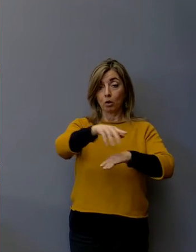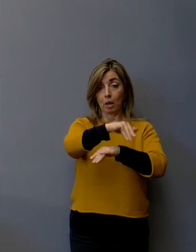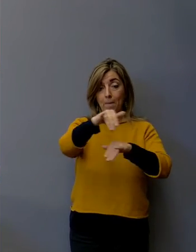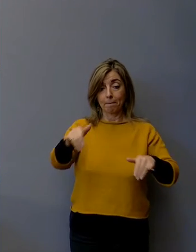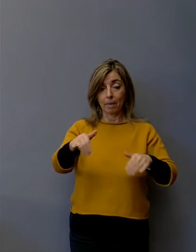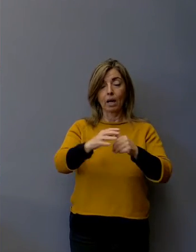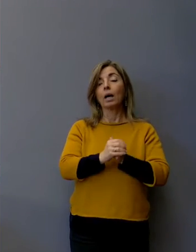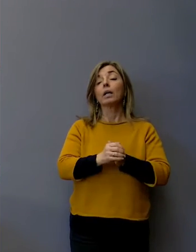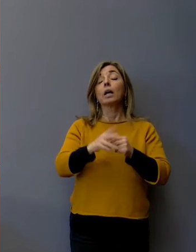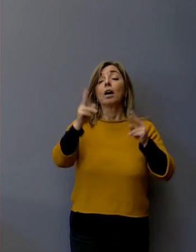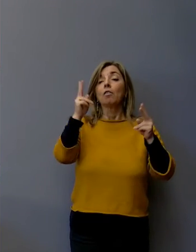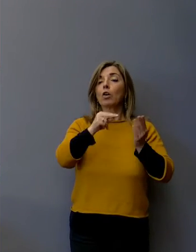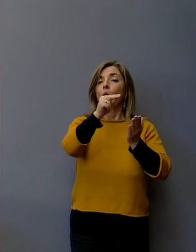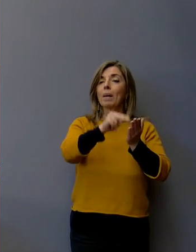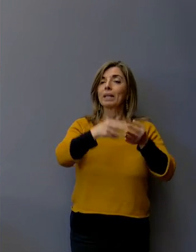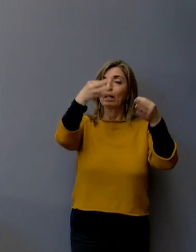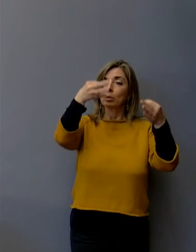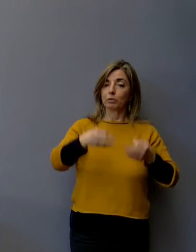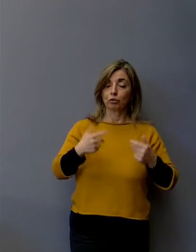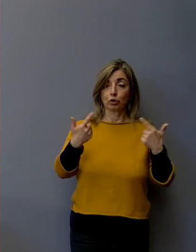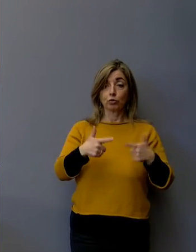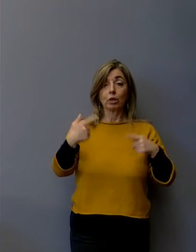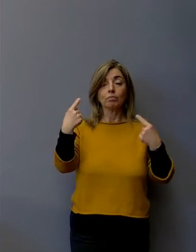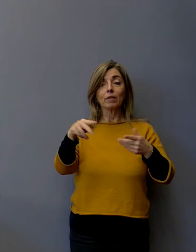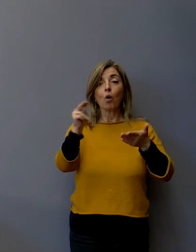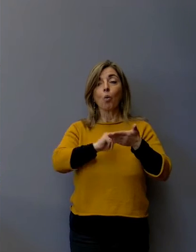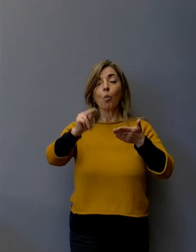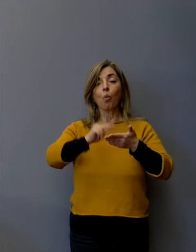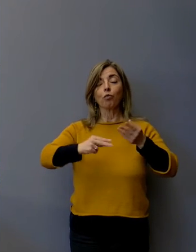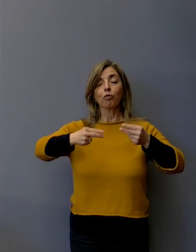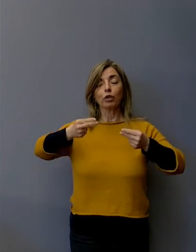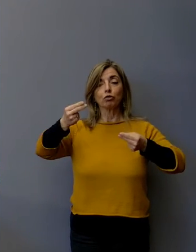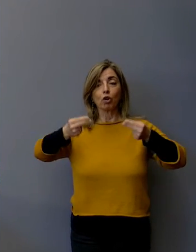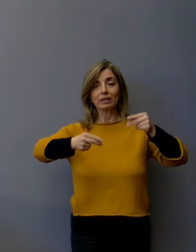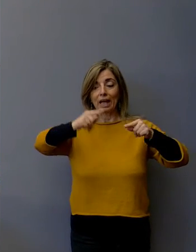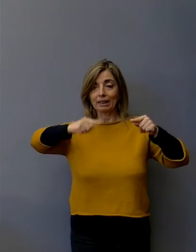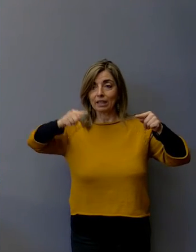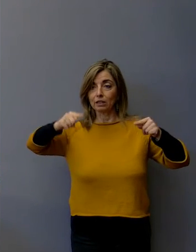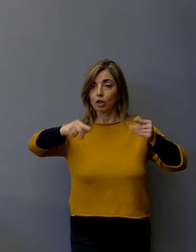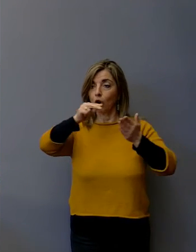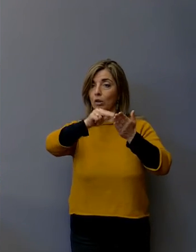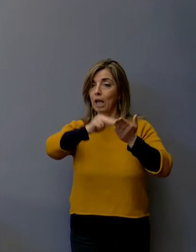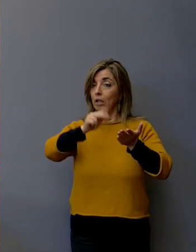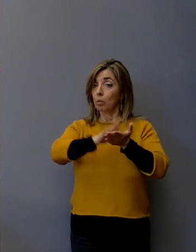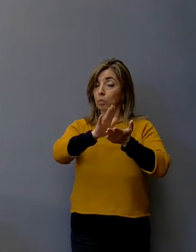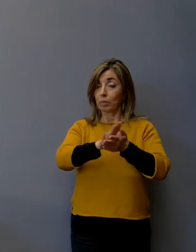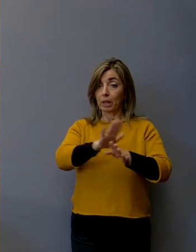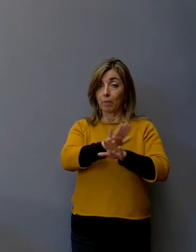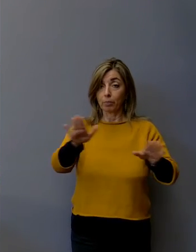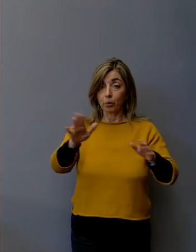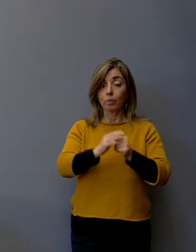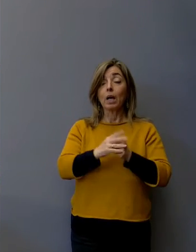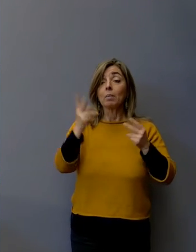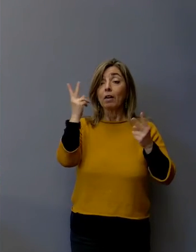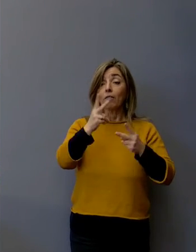smesso di pubblicare i dati trimestrali ma abbiamo però i dati della liguria nel secondo trimestre quindi a giugno 2020 gli